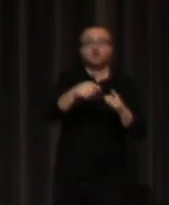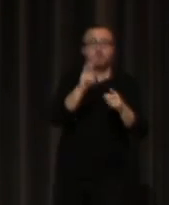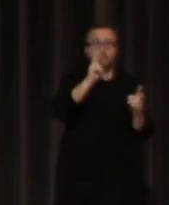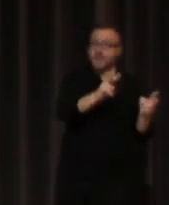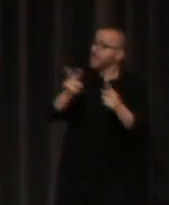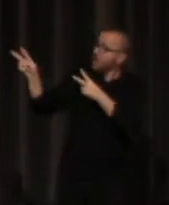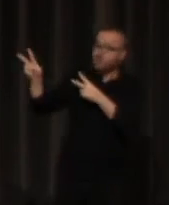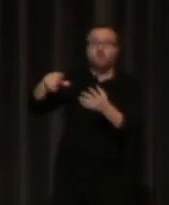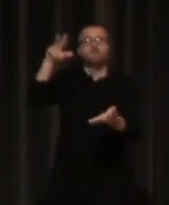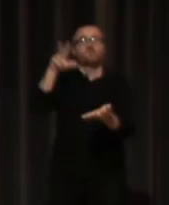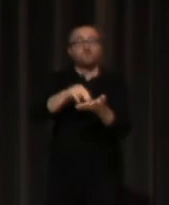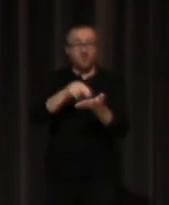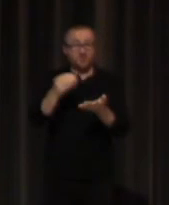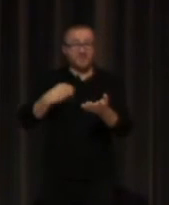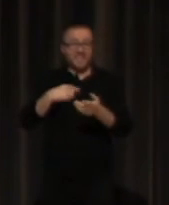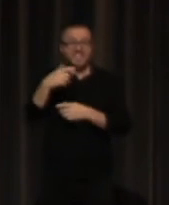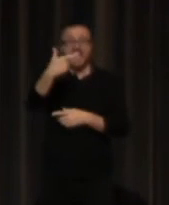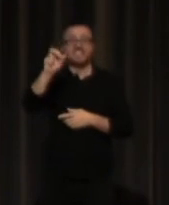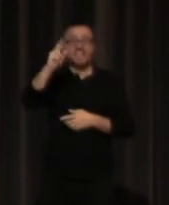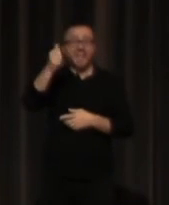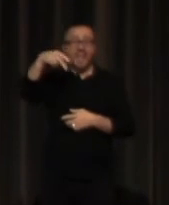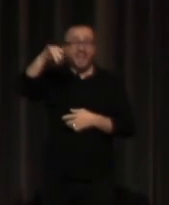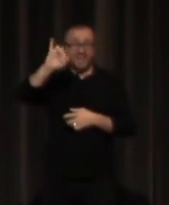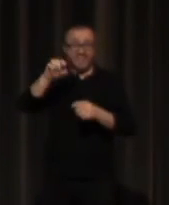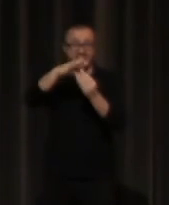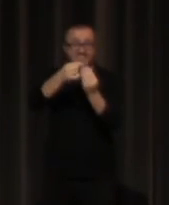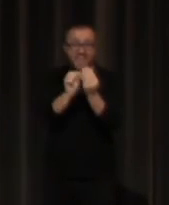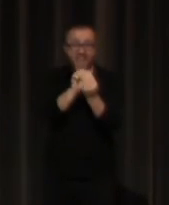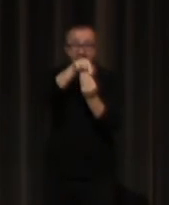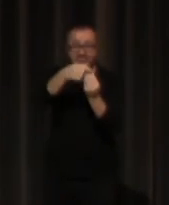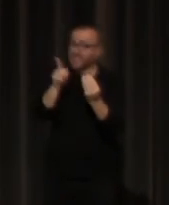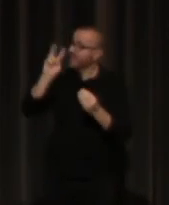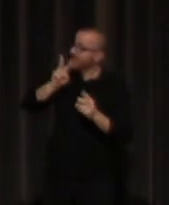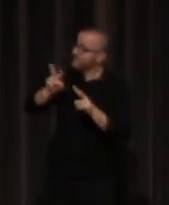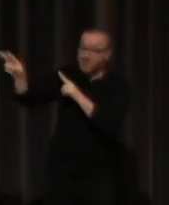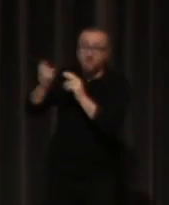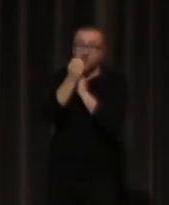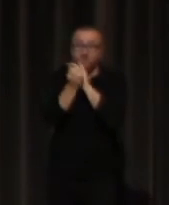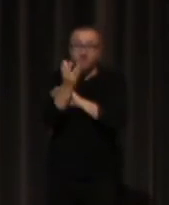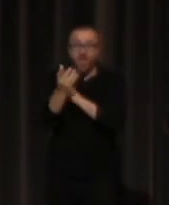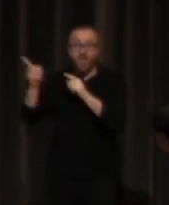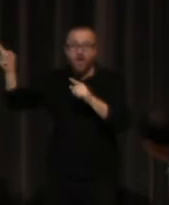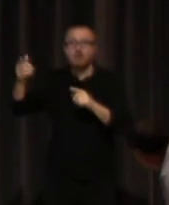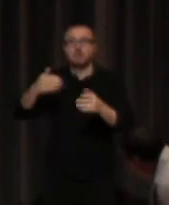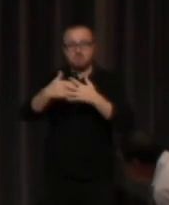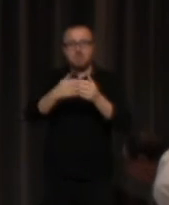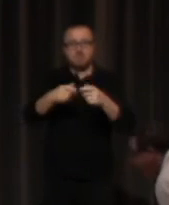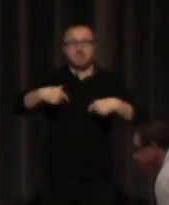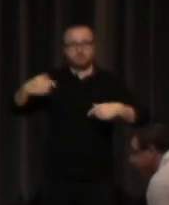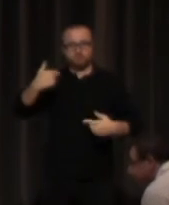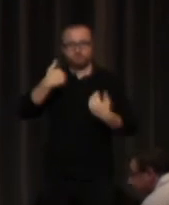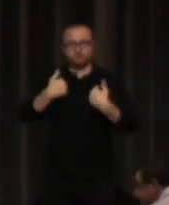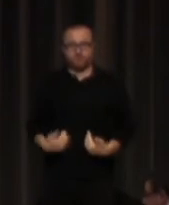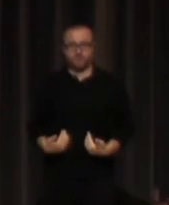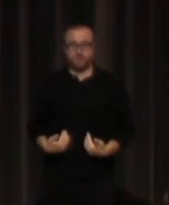esquena. Foto l'he fet jo aquest estiu i us l'he portat perquè he pensat que així entrarem d'una manera bastant fàcil